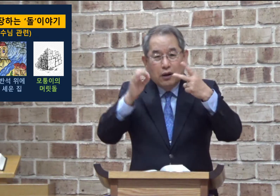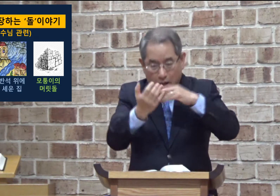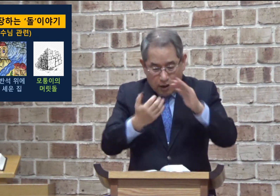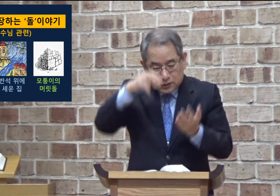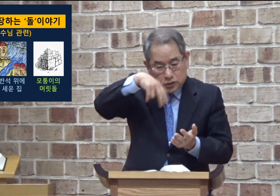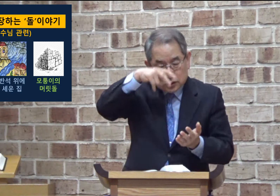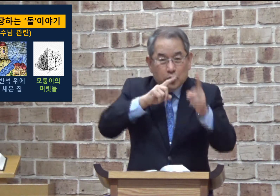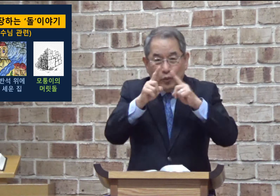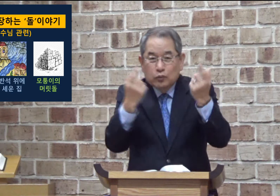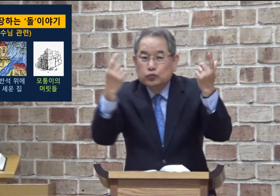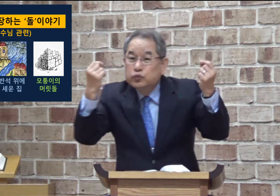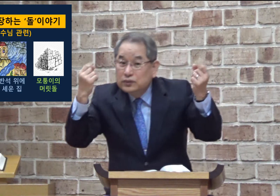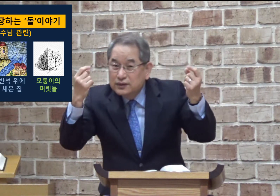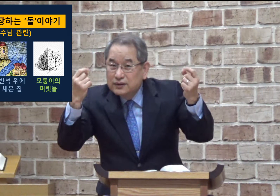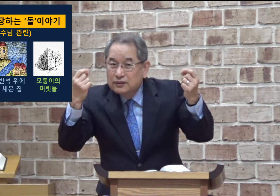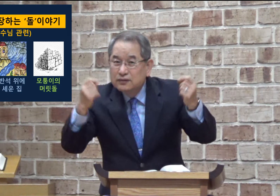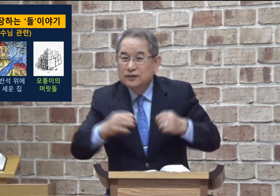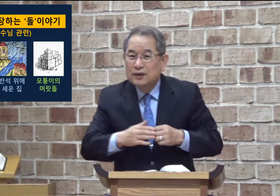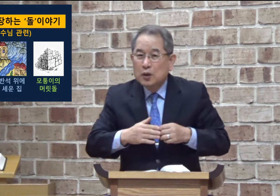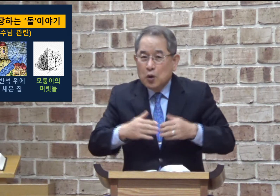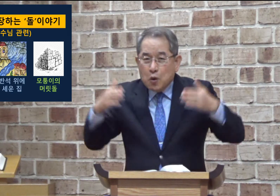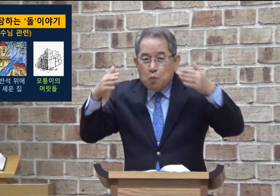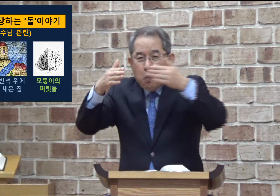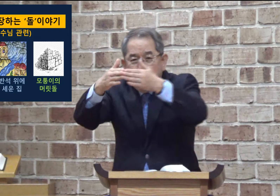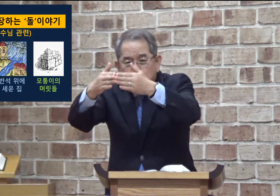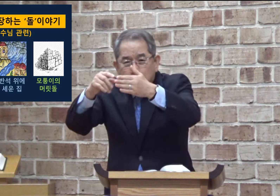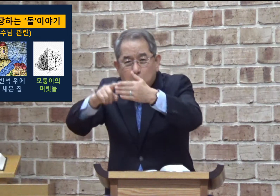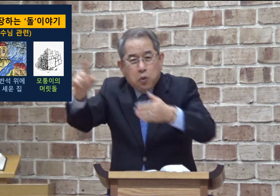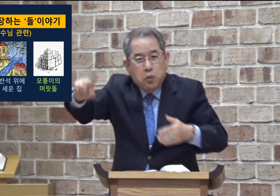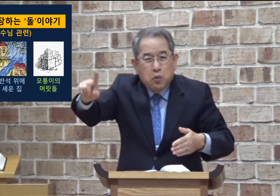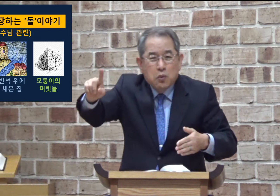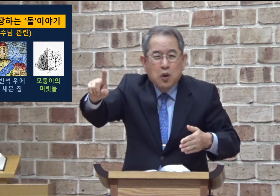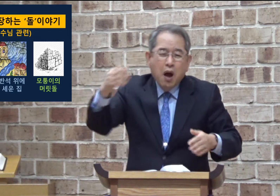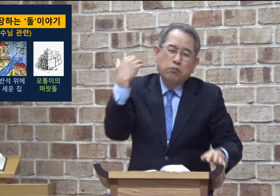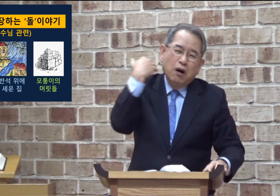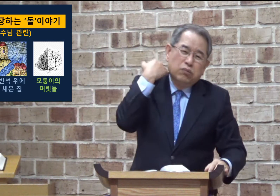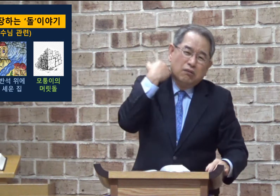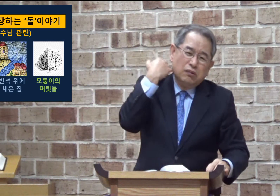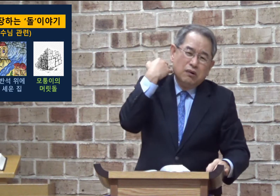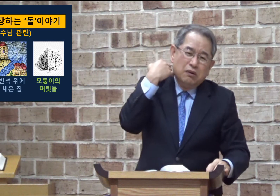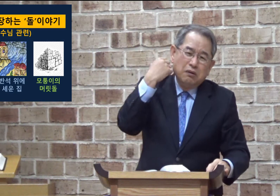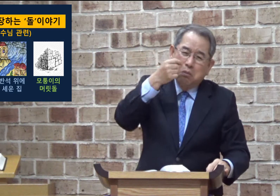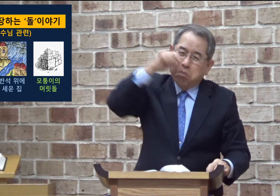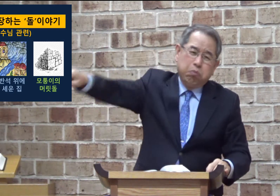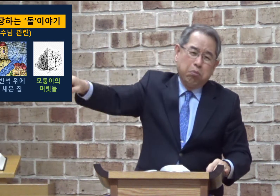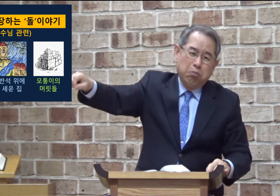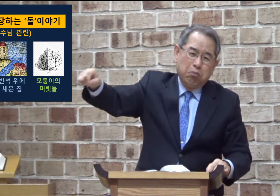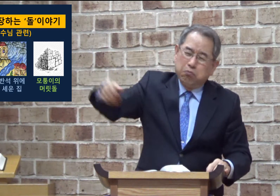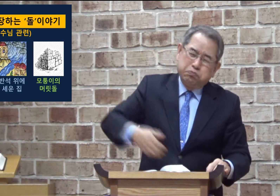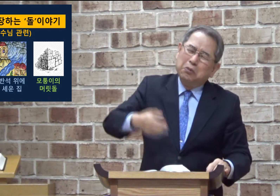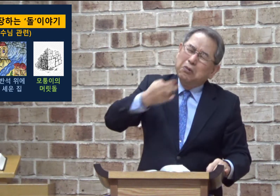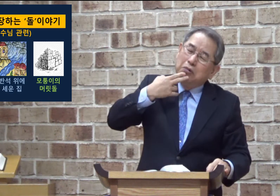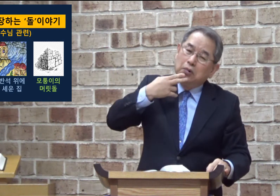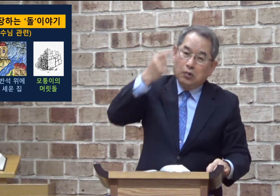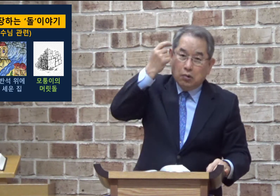모퉁이돌은 안 보입니다. 필요 없는 것 같습니다. 그러나 모퉁이돌은 굉장히 중요한